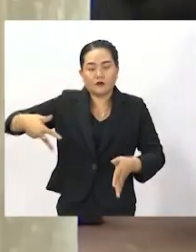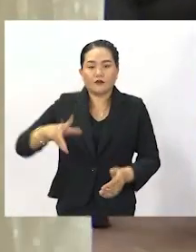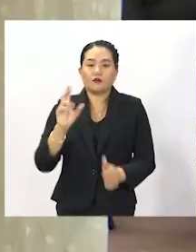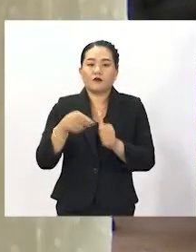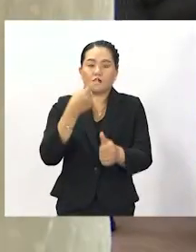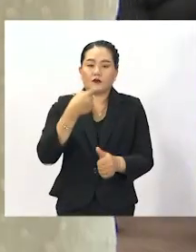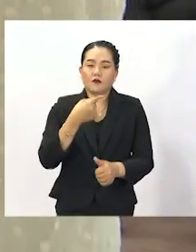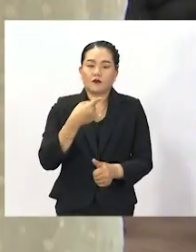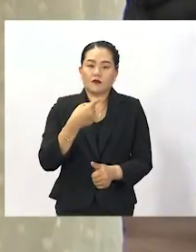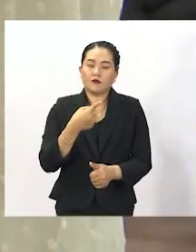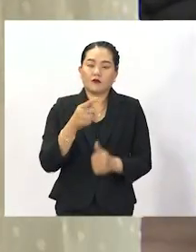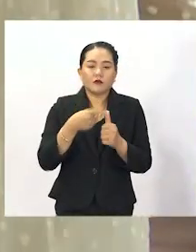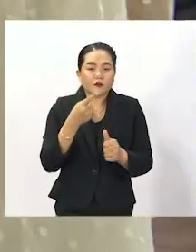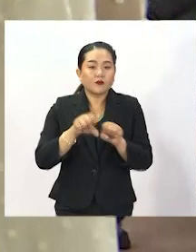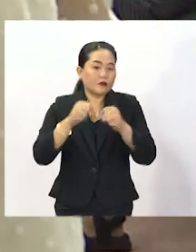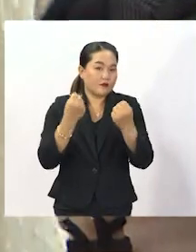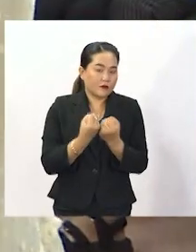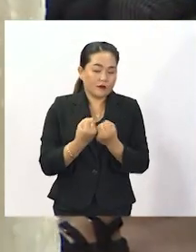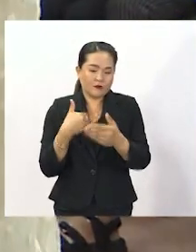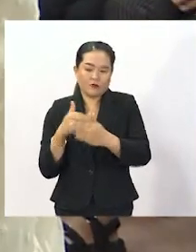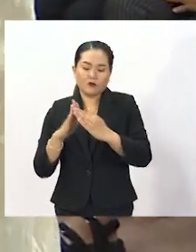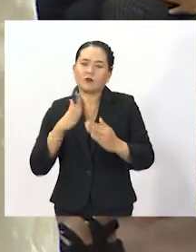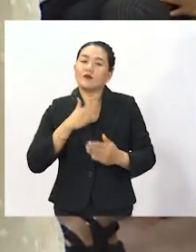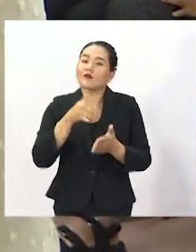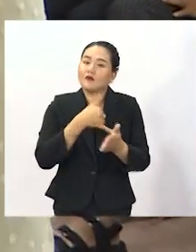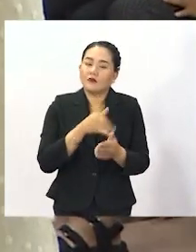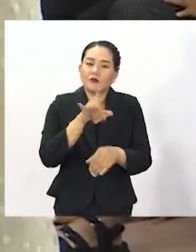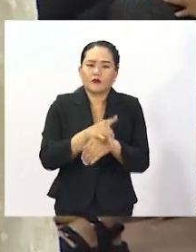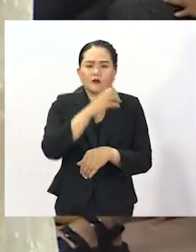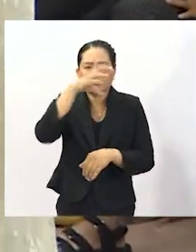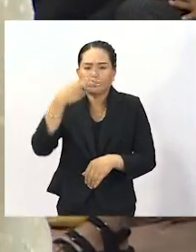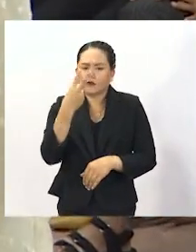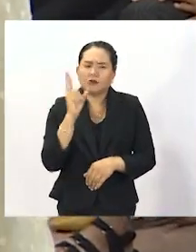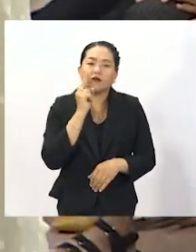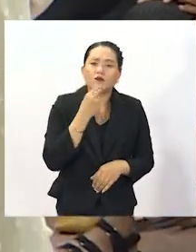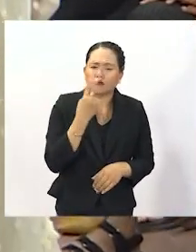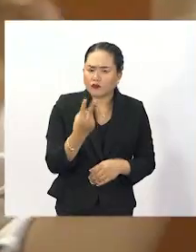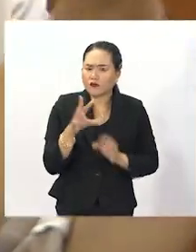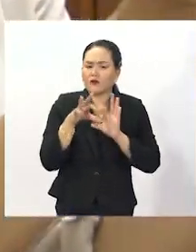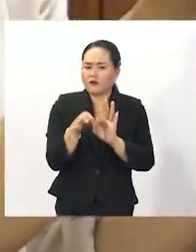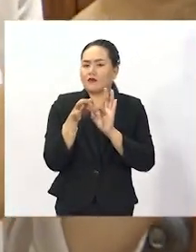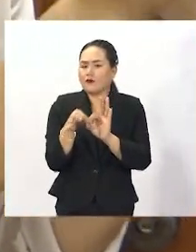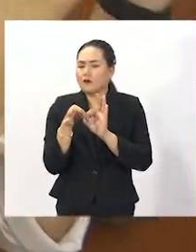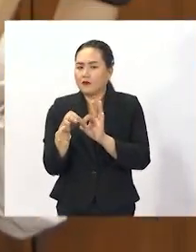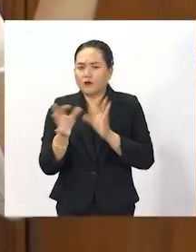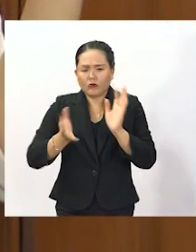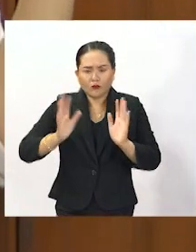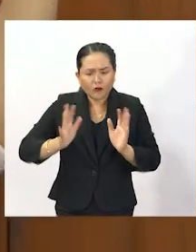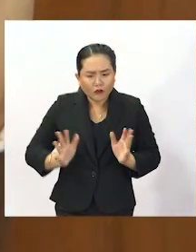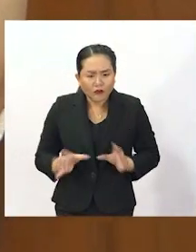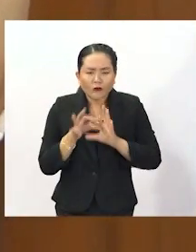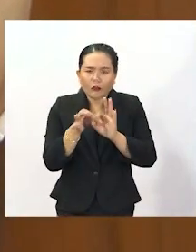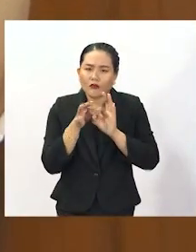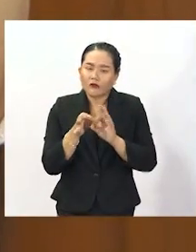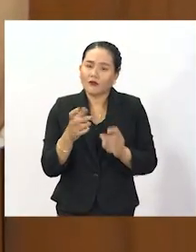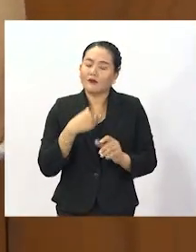ស់ដំបូងឡើយដោយសារតាអង្គការនឹងគឺនៅជិតផ្ទះខ្ញុំអញ្ចឹងជារៀងរាល់ថ្ងៃគឺខ្ញុំឃើញមនុស្សថ្លង់គាត់តំណាងគ្នាជាកាយវិការនឹ